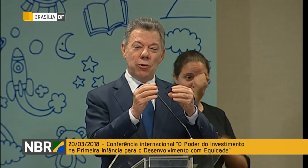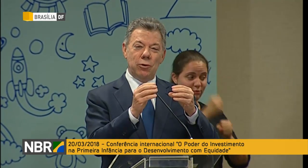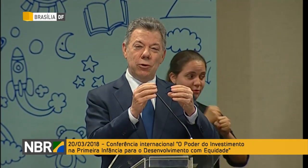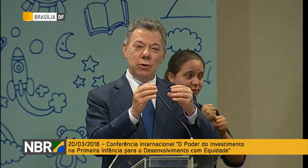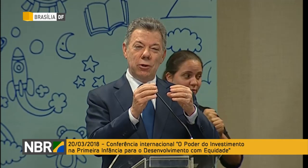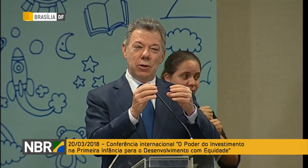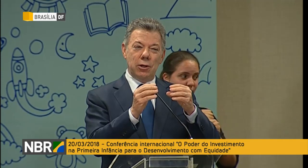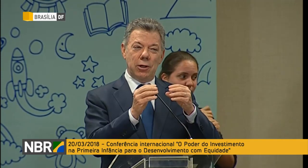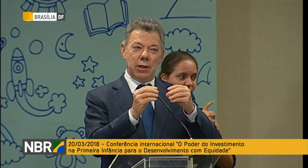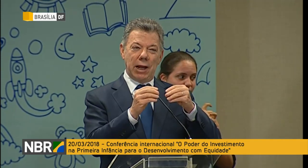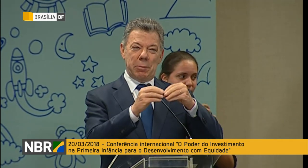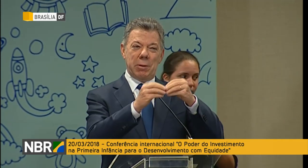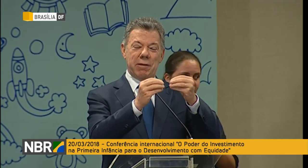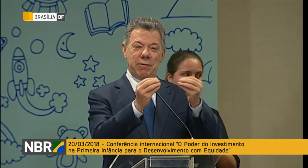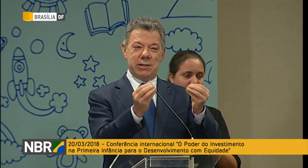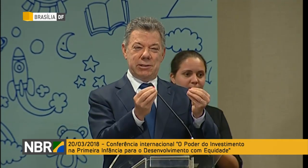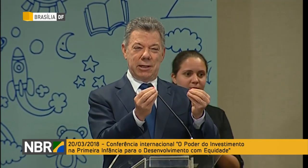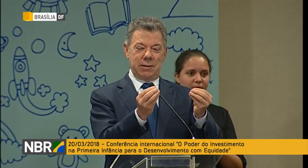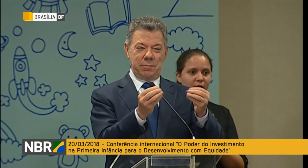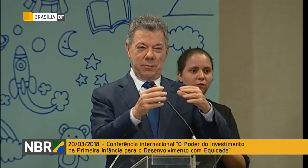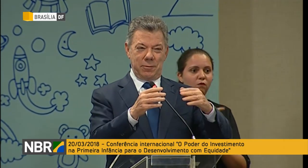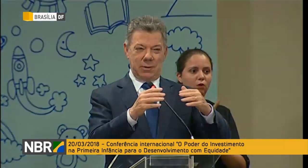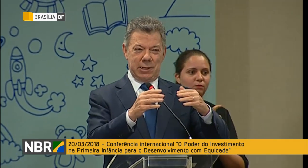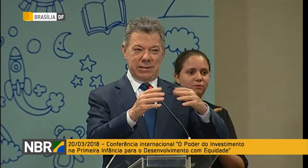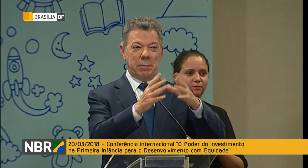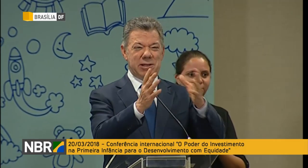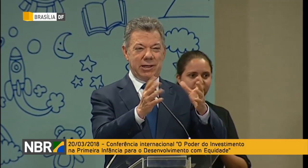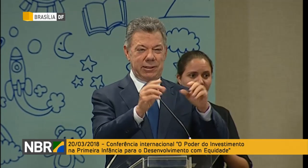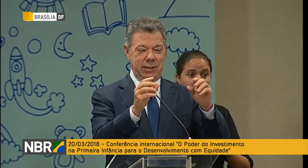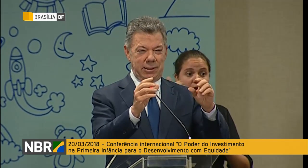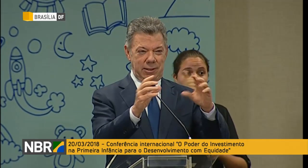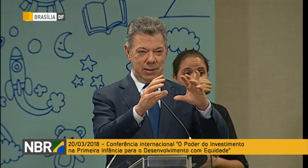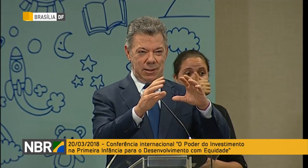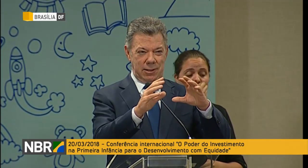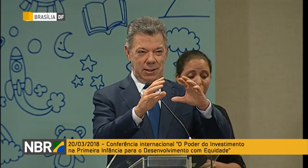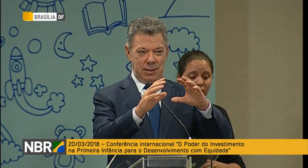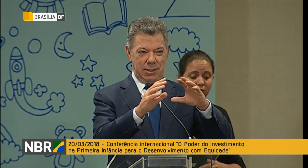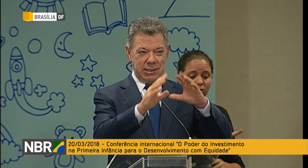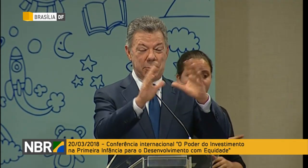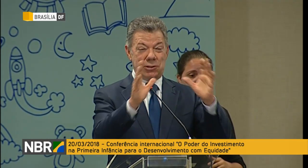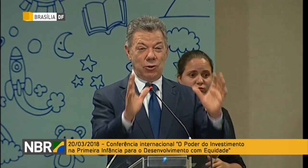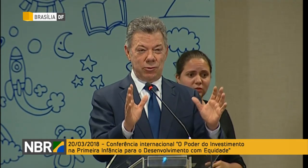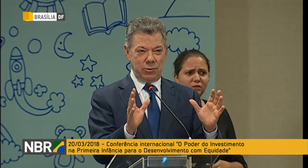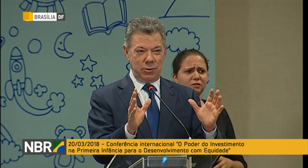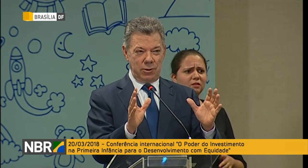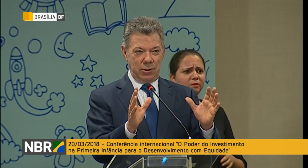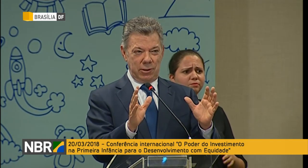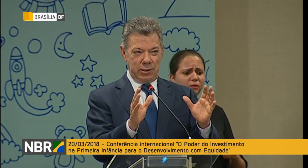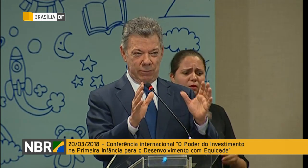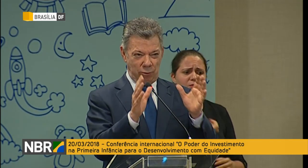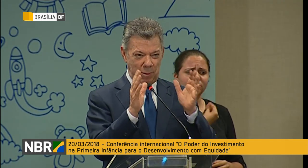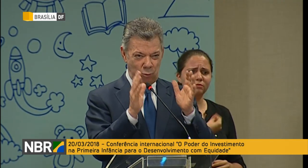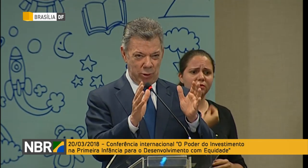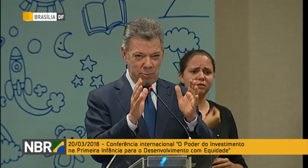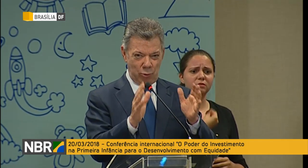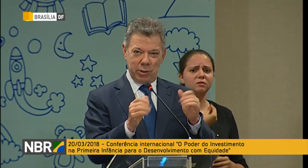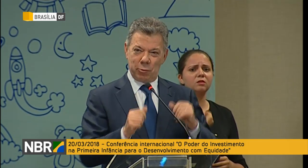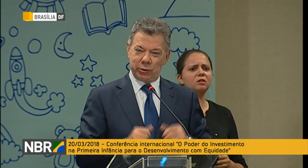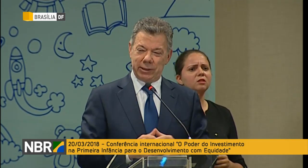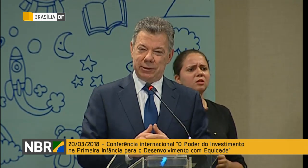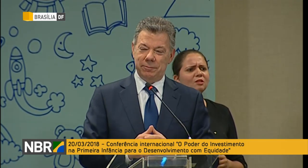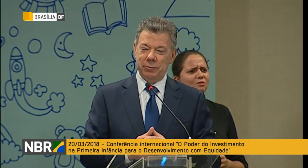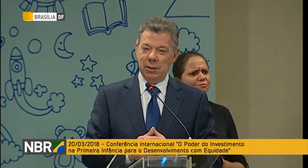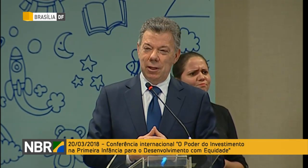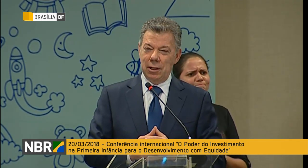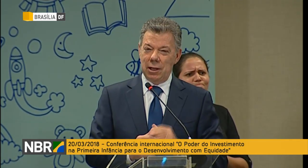há 8 anos. Como a primeira infância está presente nessa visão, de